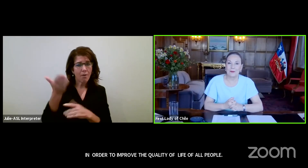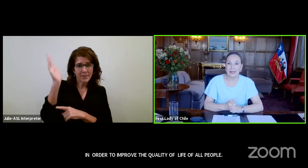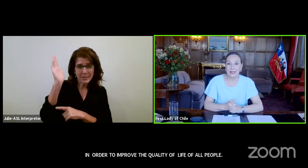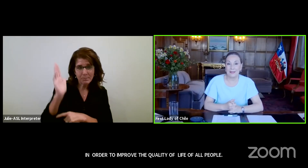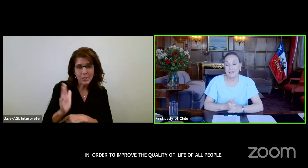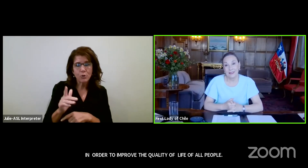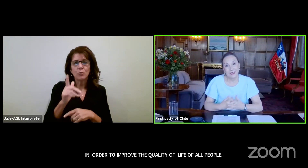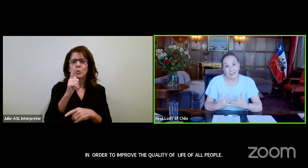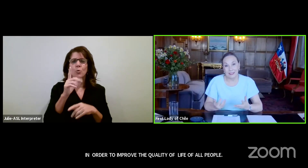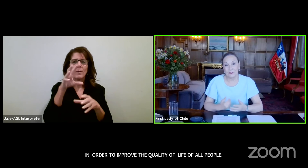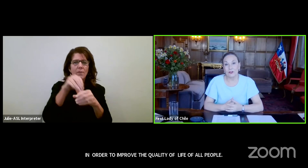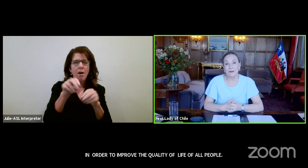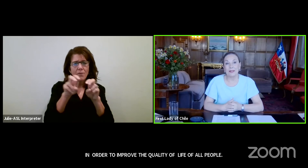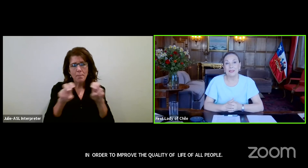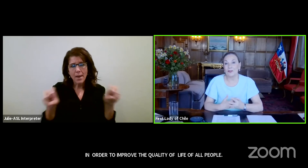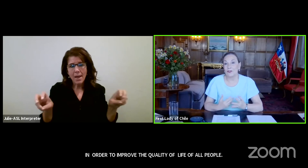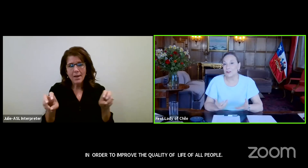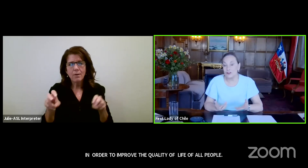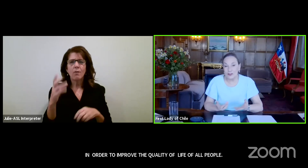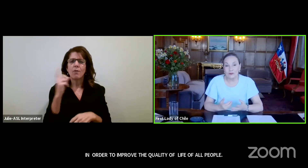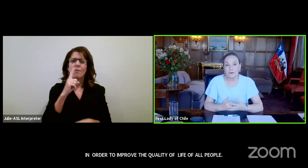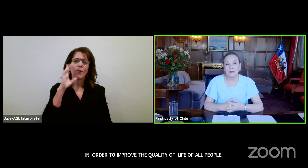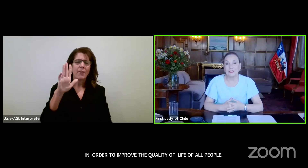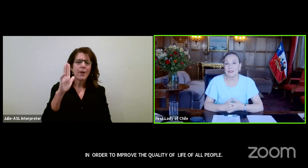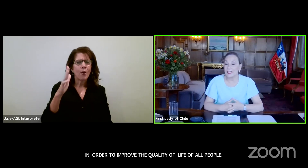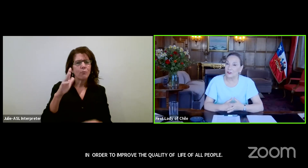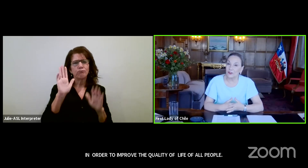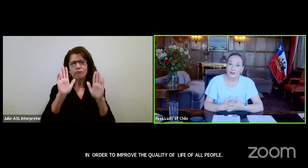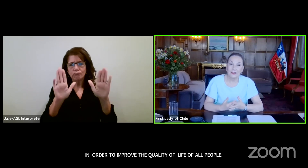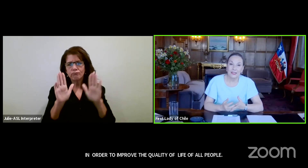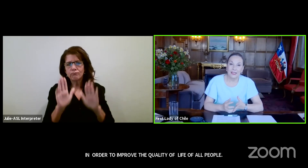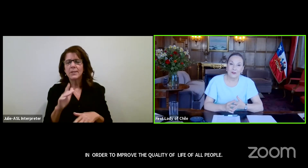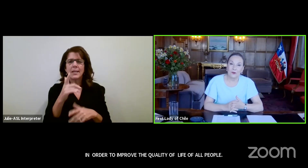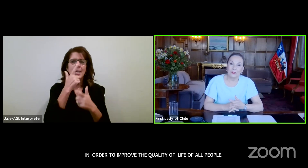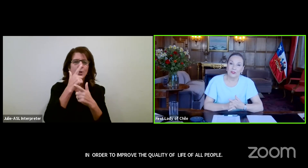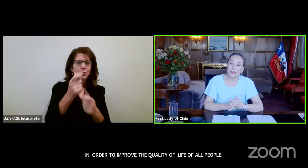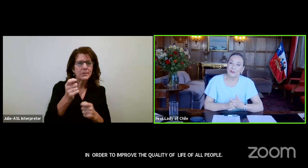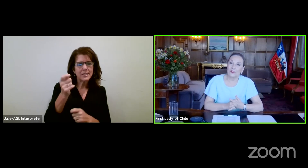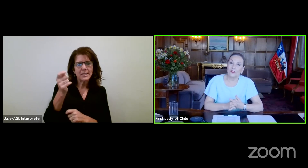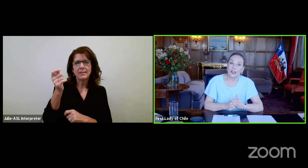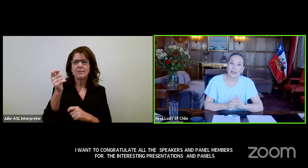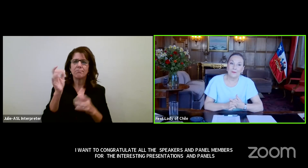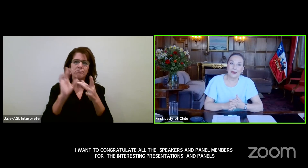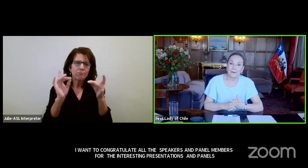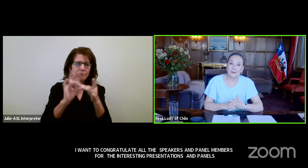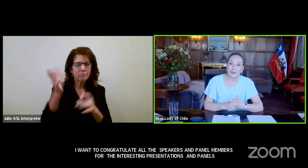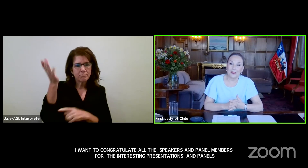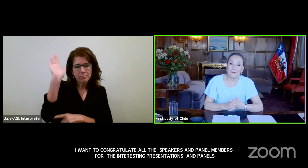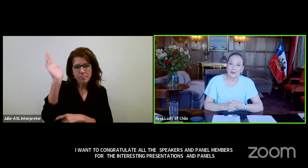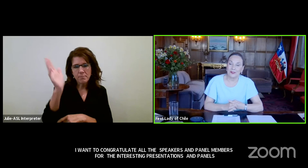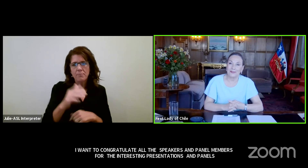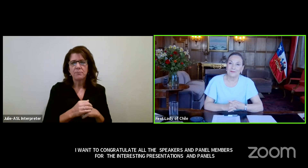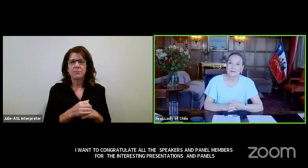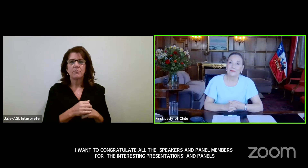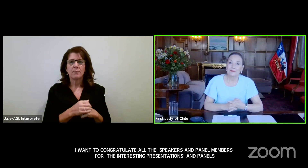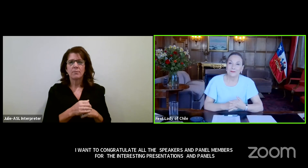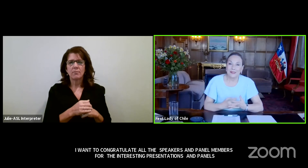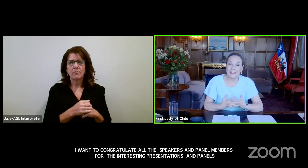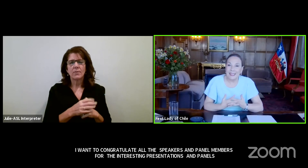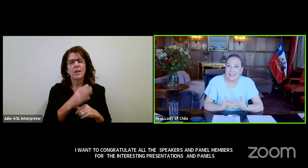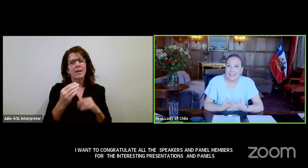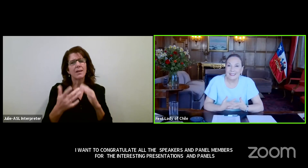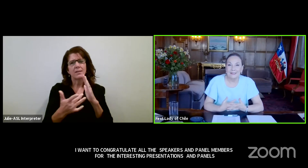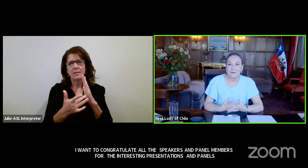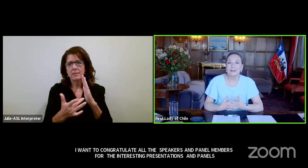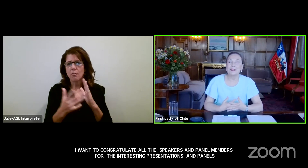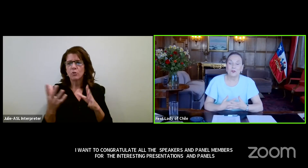presentaciones y paneles en estos temas de innovación, diseño e inclusión de tecnologías para las personas mayores. La